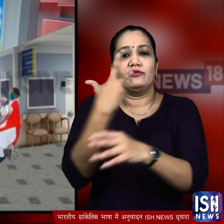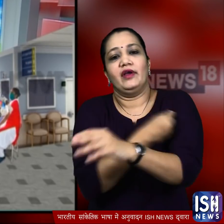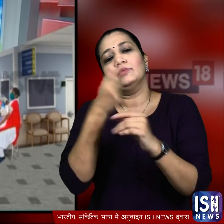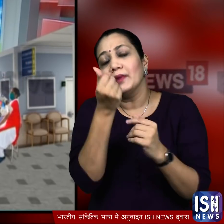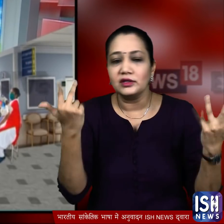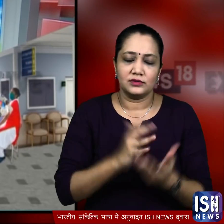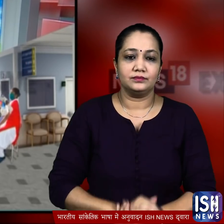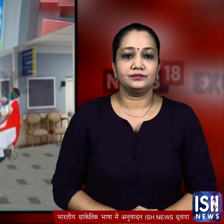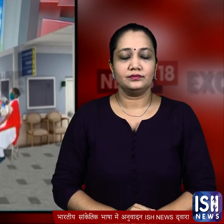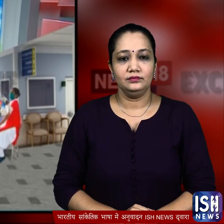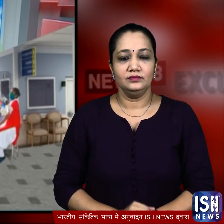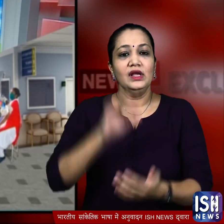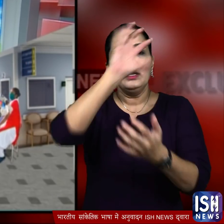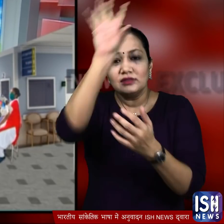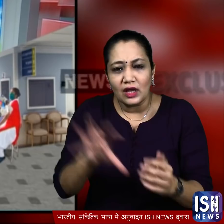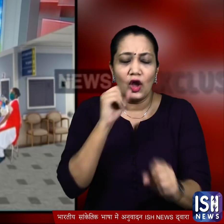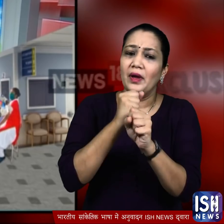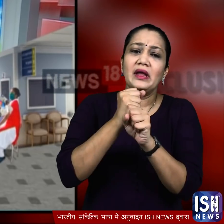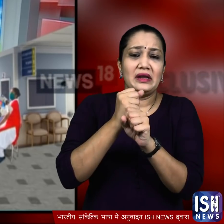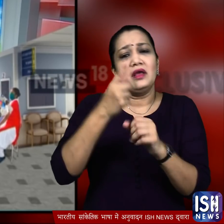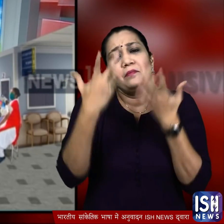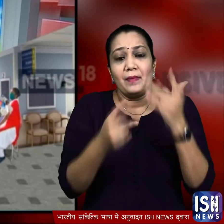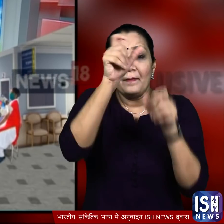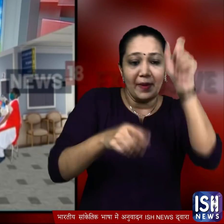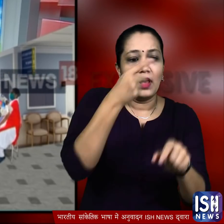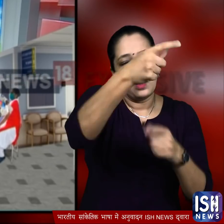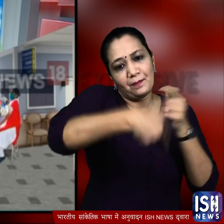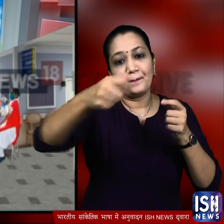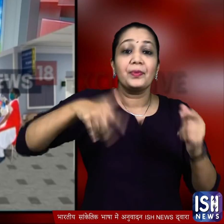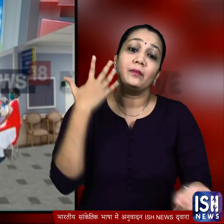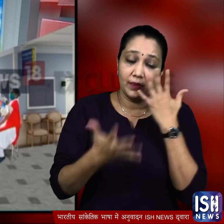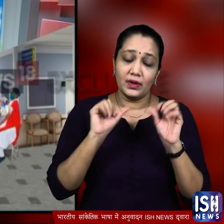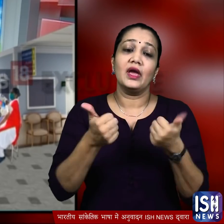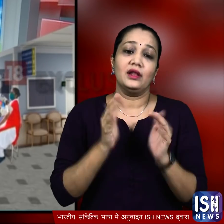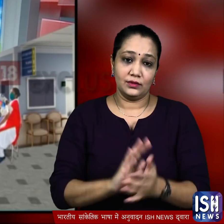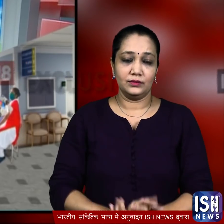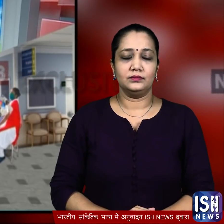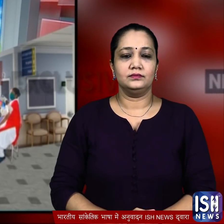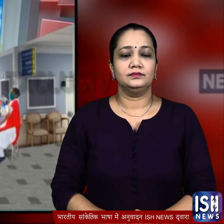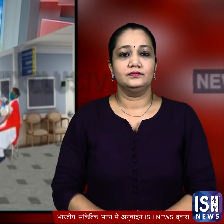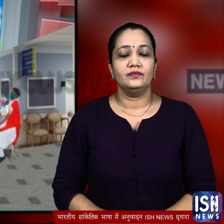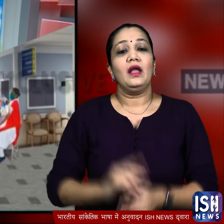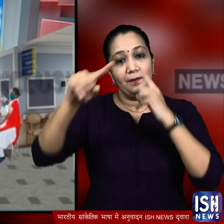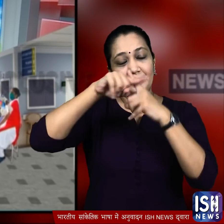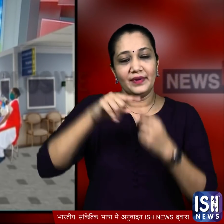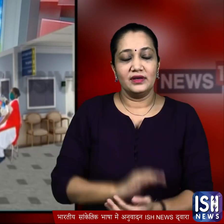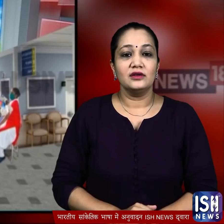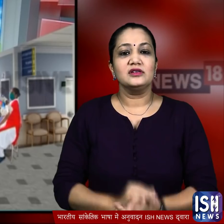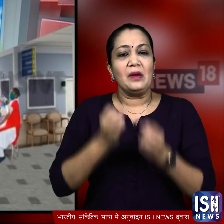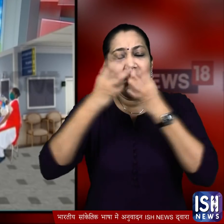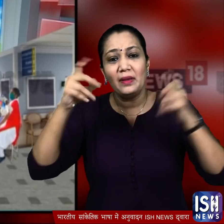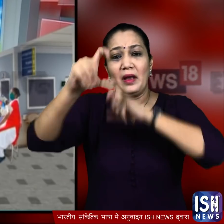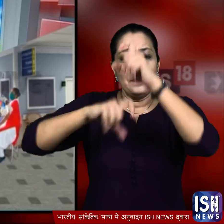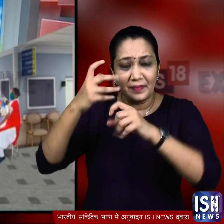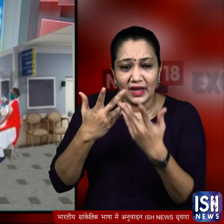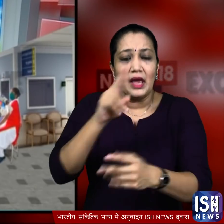वैक्सीन की कीमत तय करेंगी। इसके लिए राज्य सरकार चाहे तो टीका लगवाने वाले लोगों से वैक्सीन की कीमत ले सकती है। यही नहीं, देश